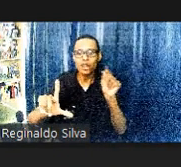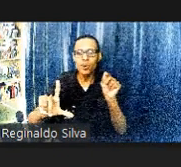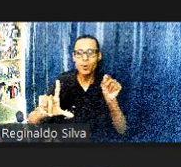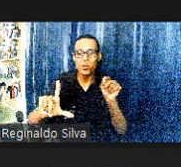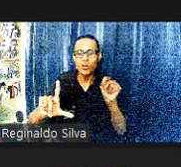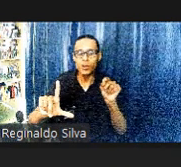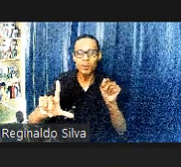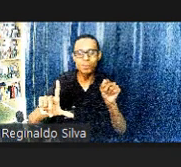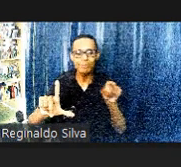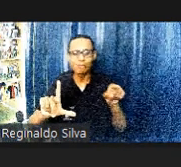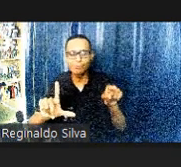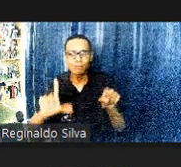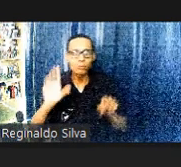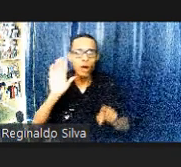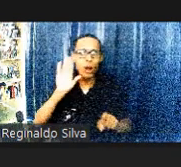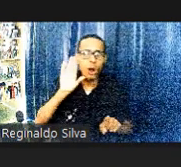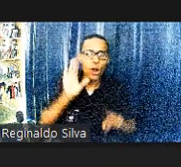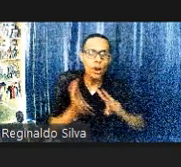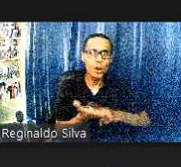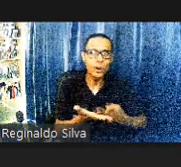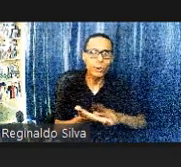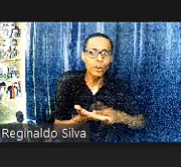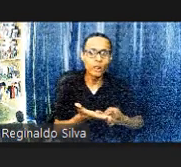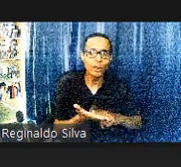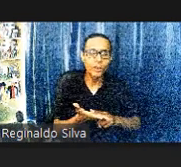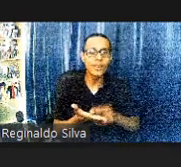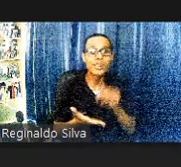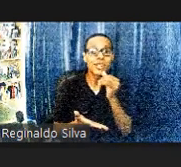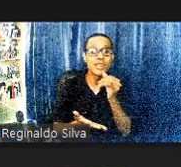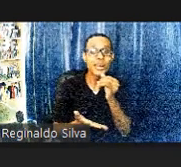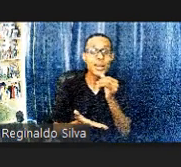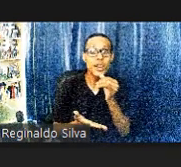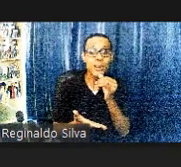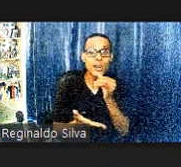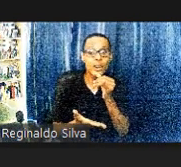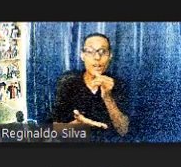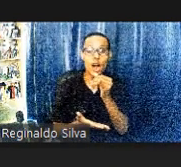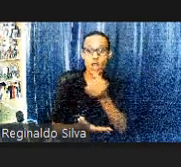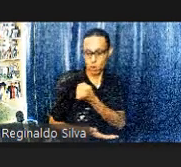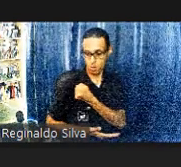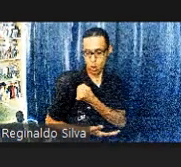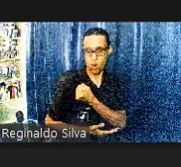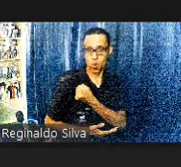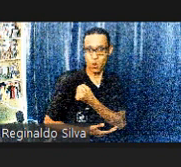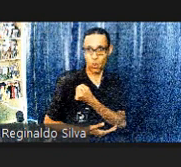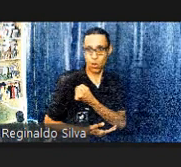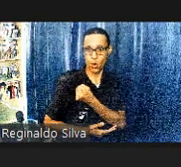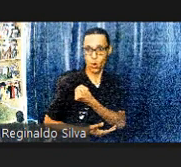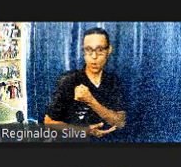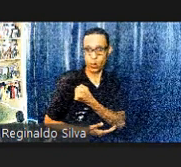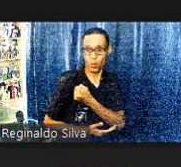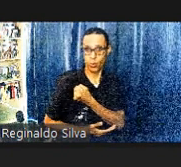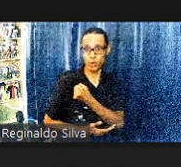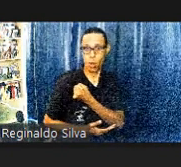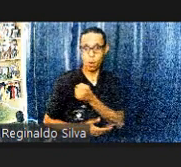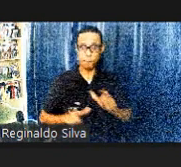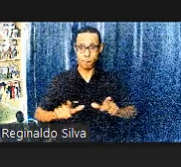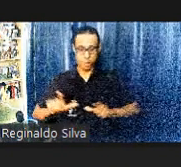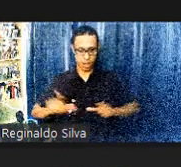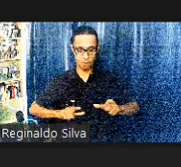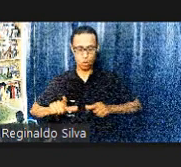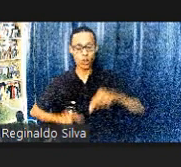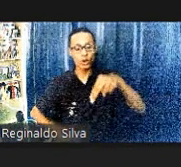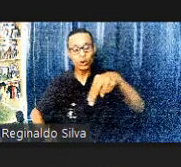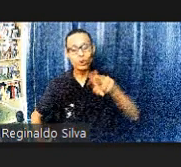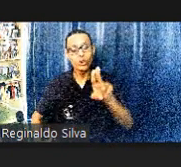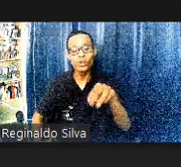e o intérprete sinalizando o sinal para número e o sinal para primo em termos